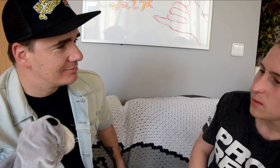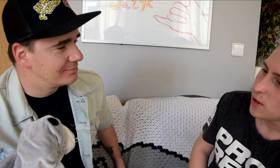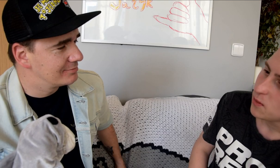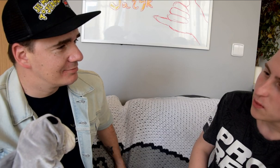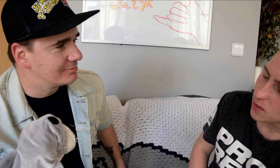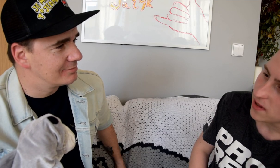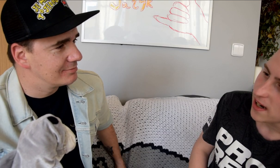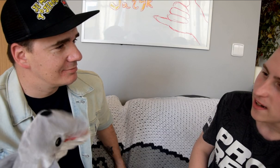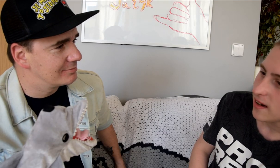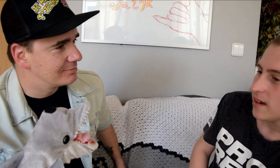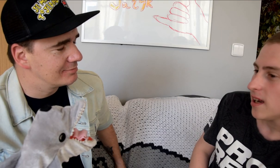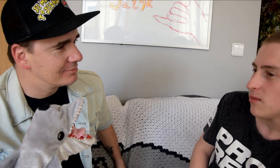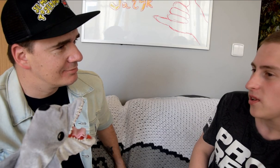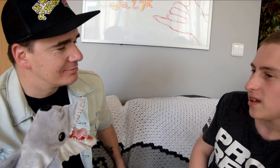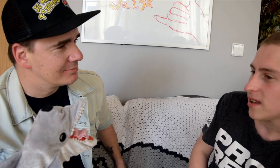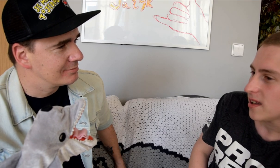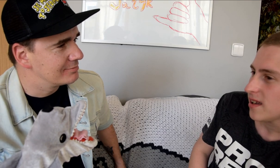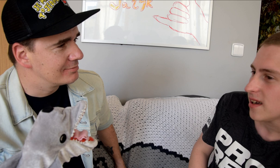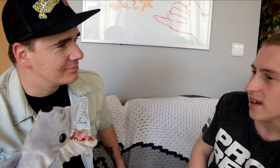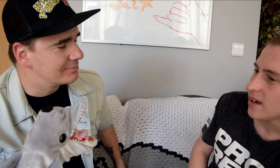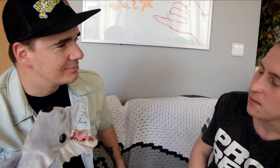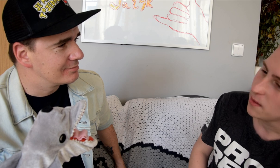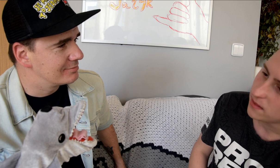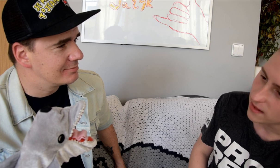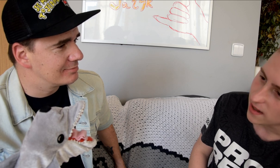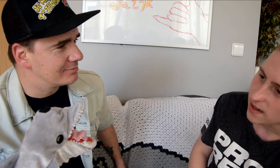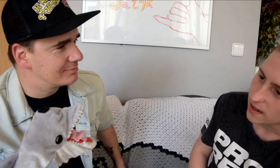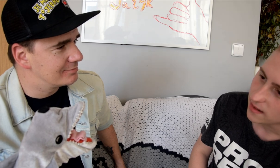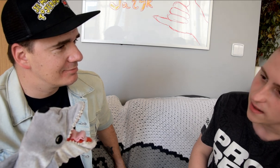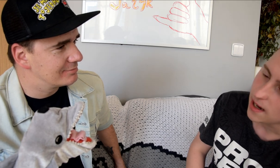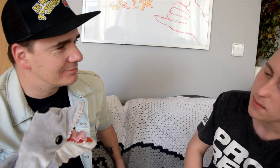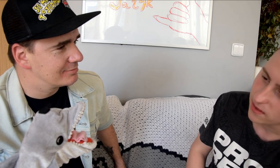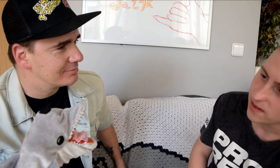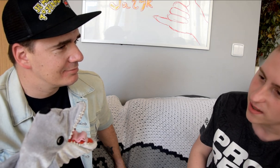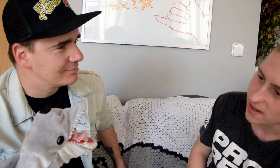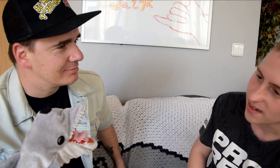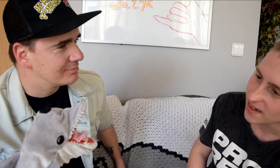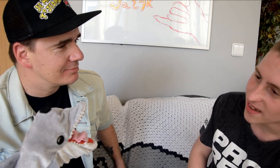Když budu hodnej, tak ti dám 3 z 10, ale kdyby byl zlej, tak ti dám 1 z 10.